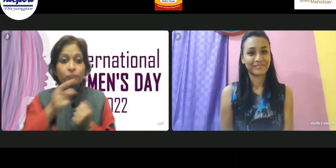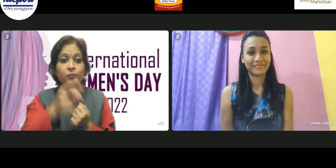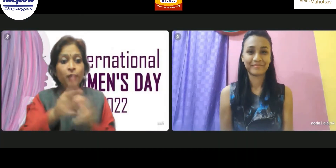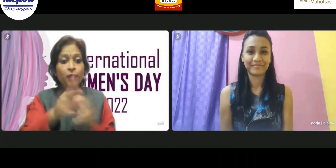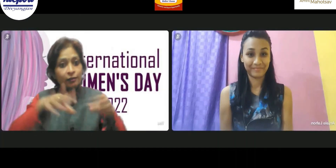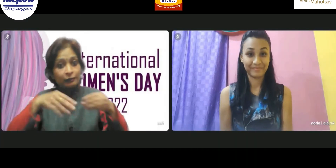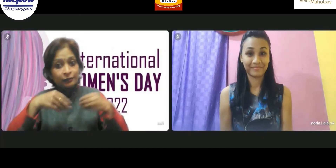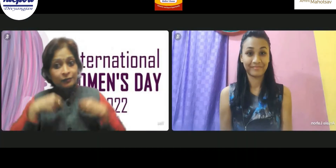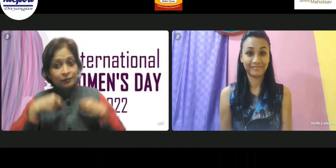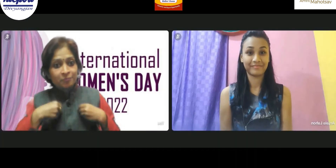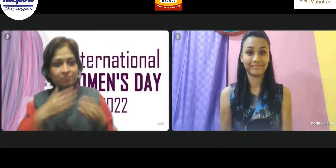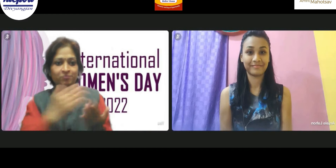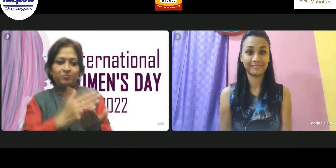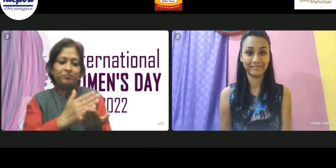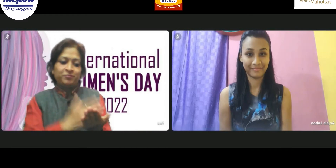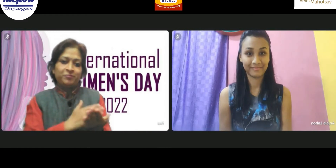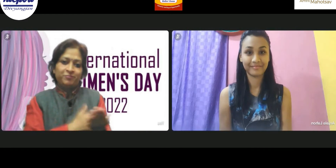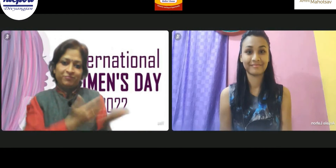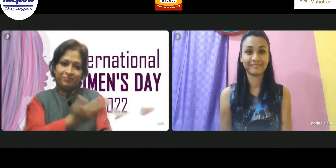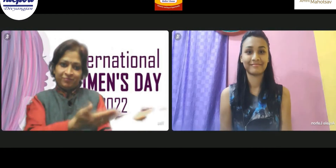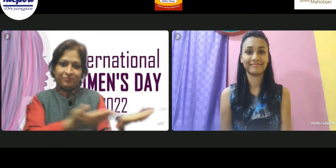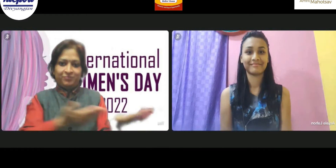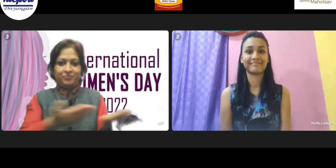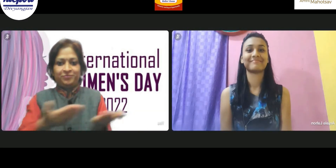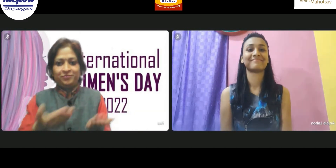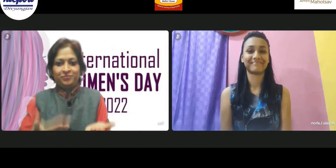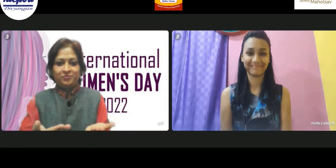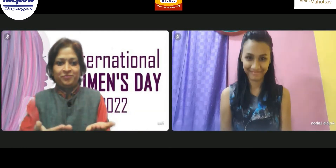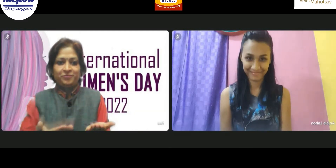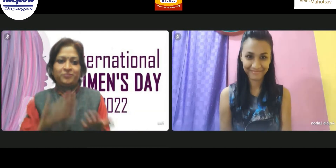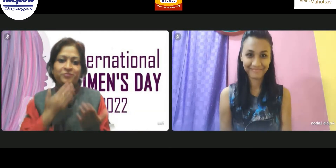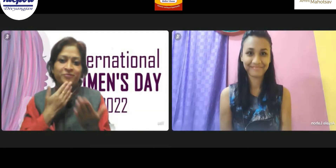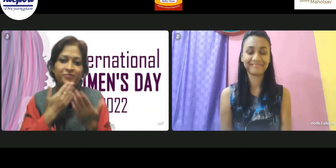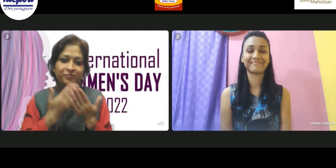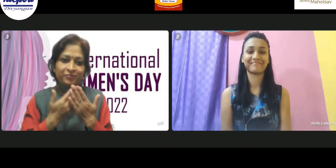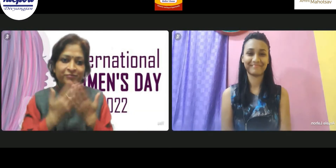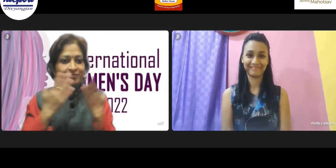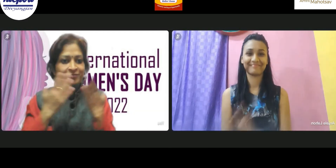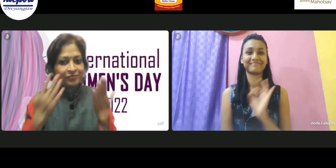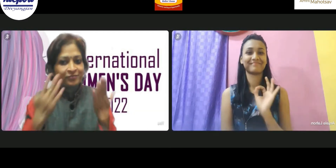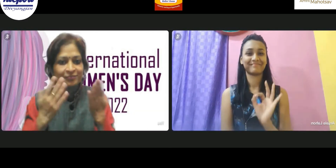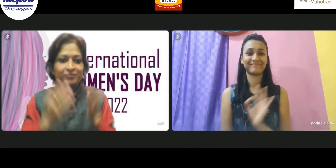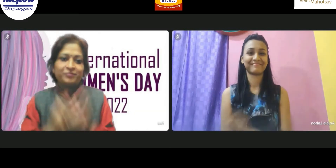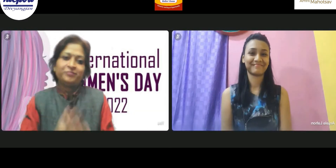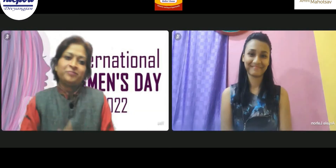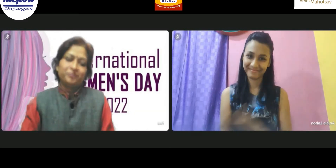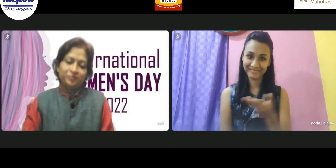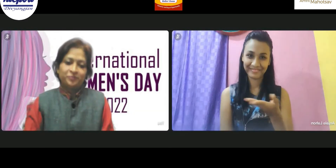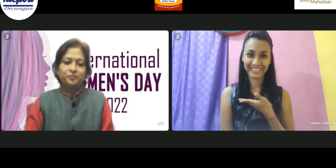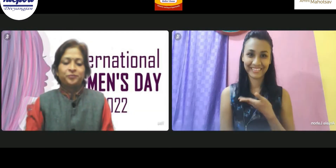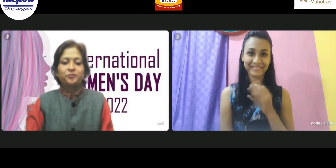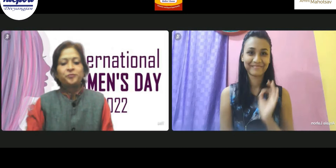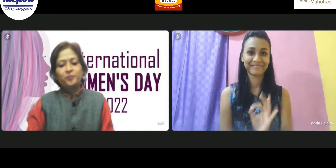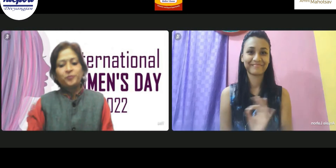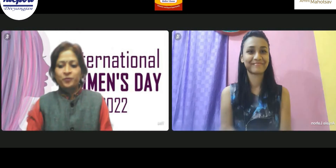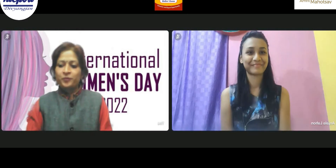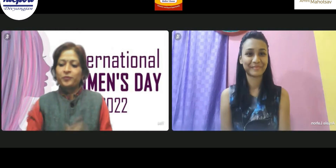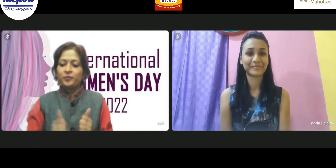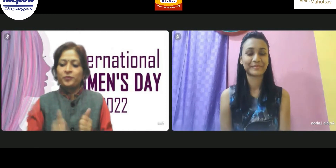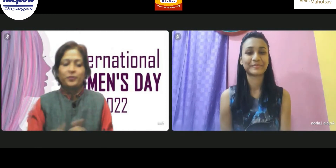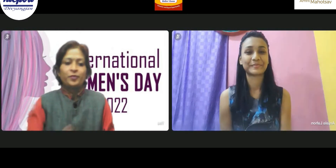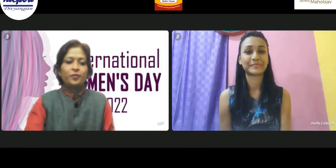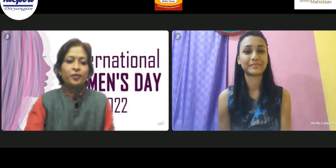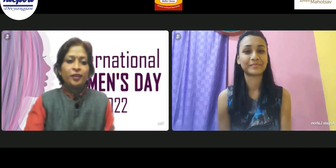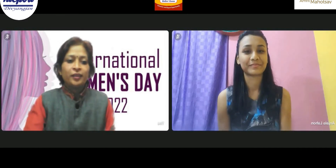आपका बहुत बहुत धन्यवाद एंजेला कि आपने हमारे आमंत्रण को स्वीकार किया और इस कार्यक्रम में भाग लिया। थैंक यू